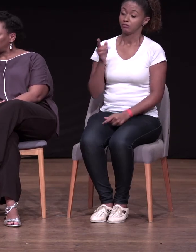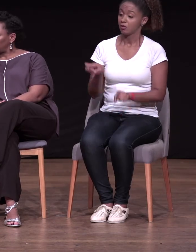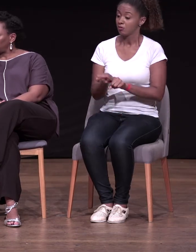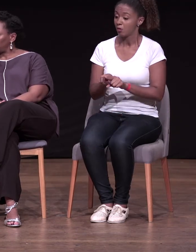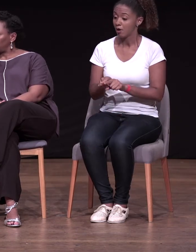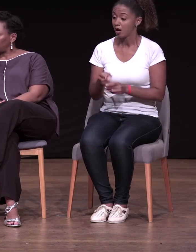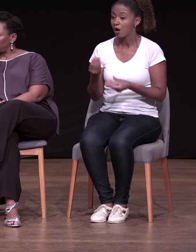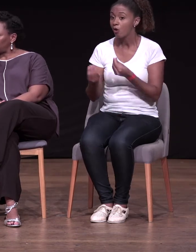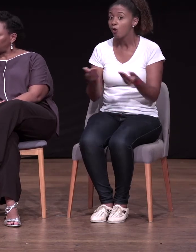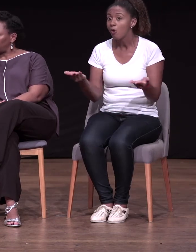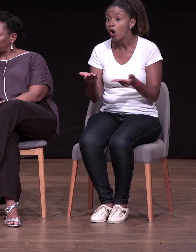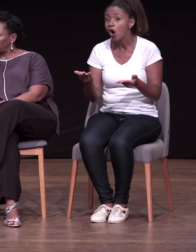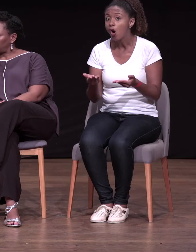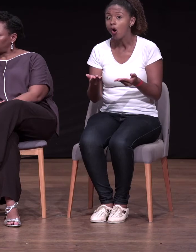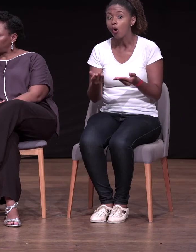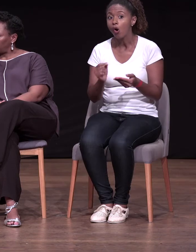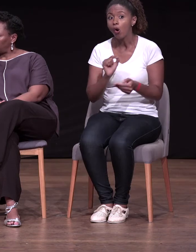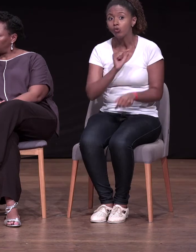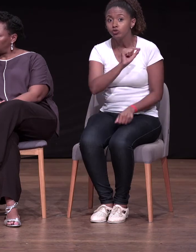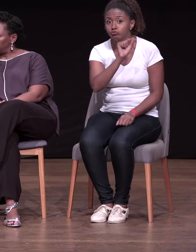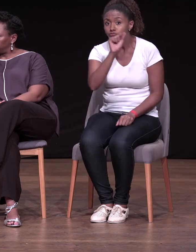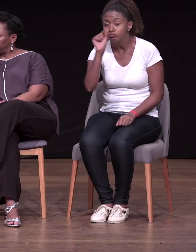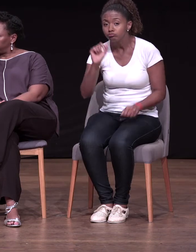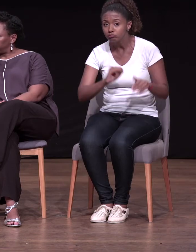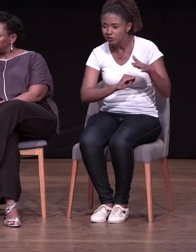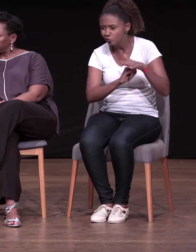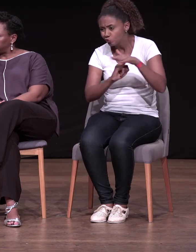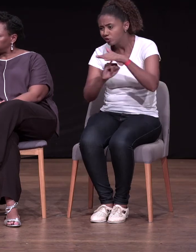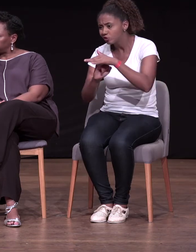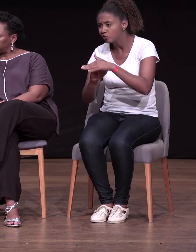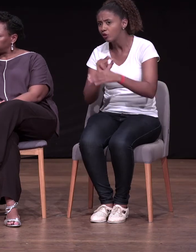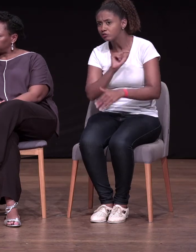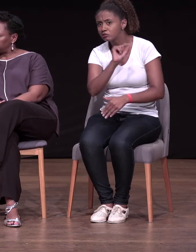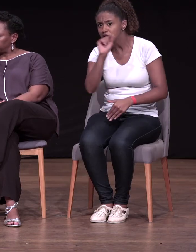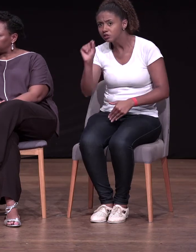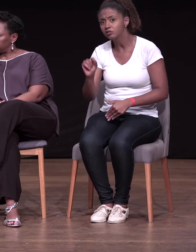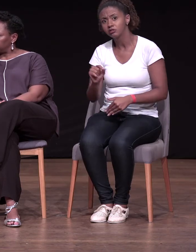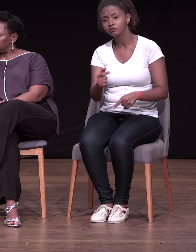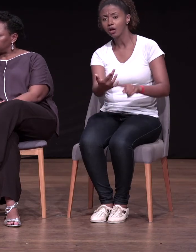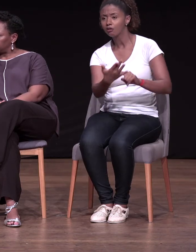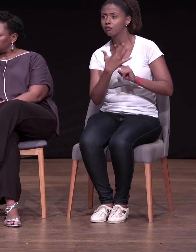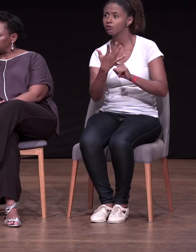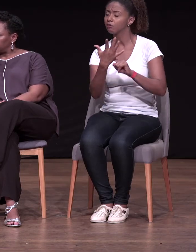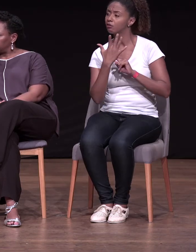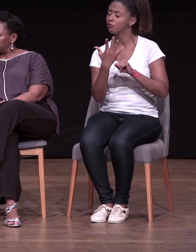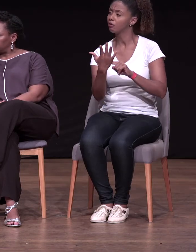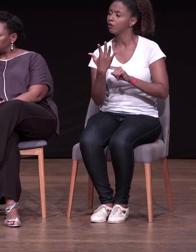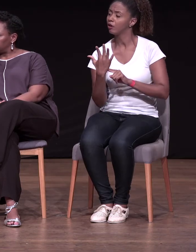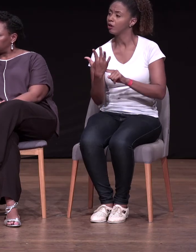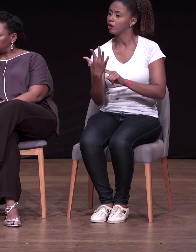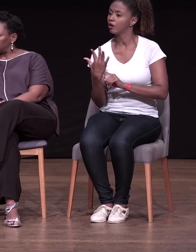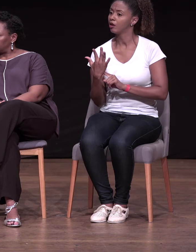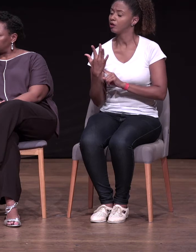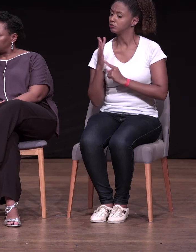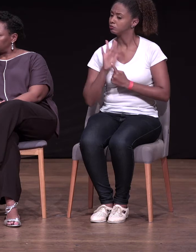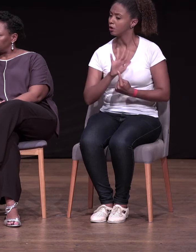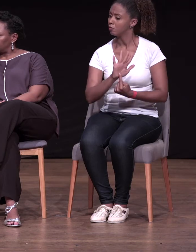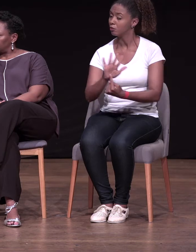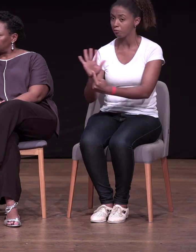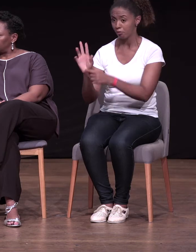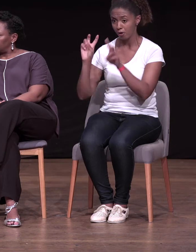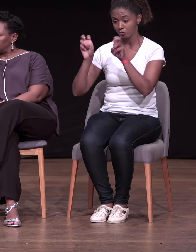essas instituições de agora vêm trazendo exposições, atividades que vêm se dedicando a essa